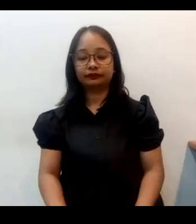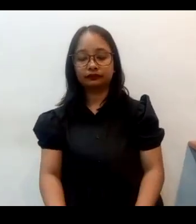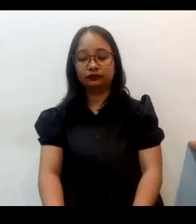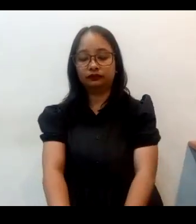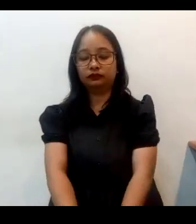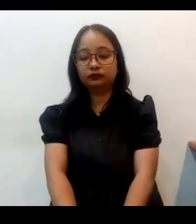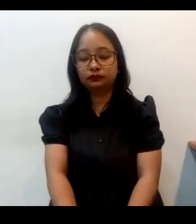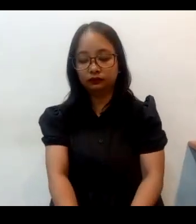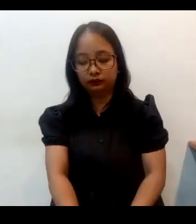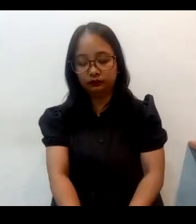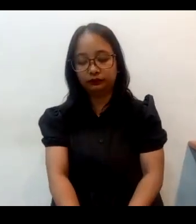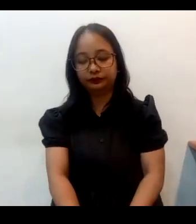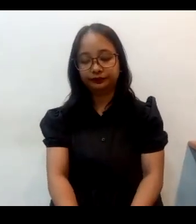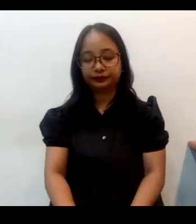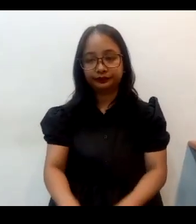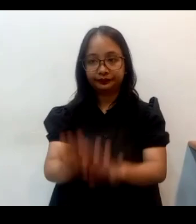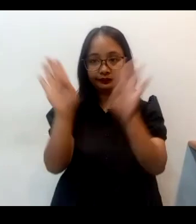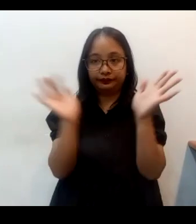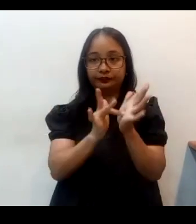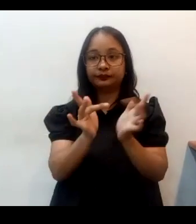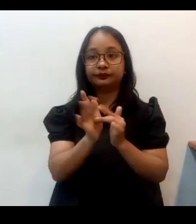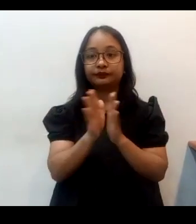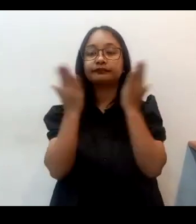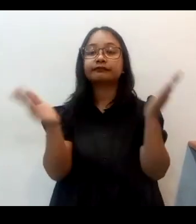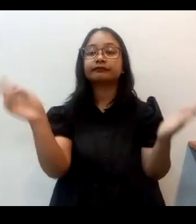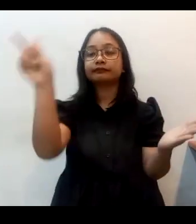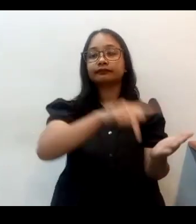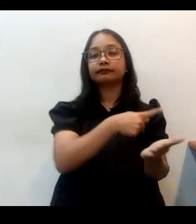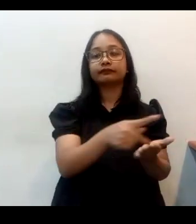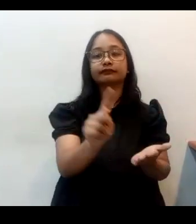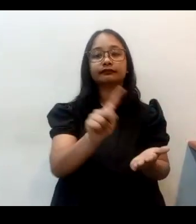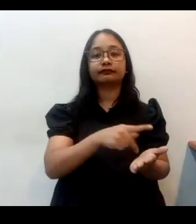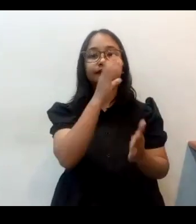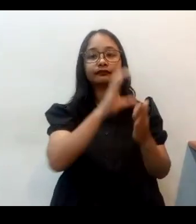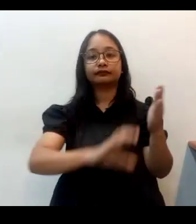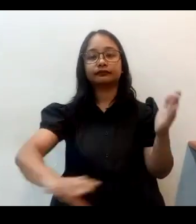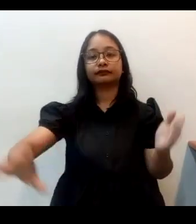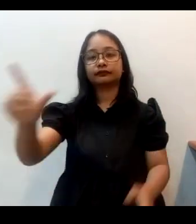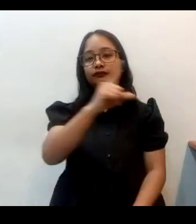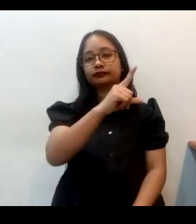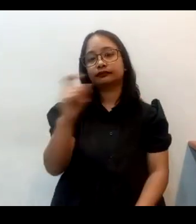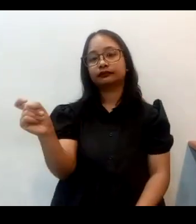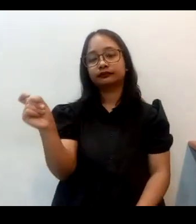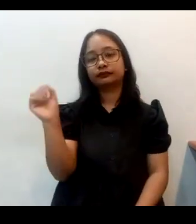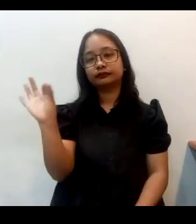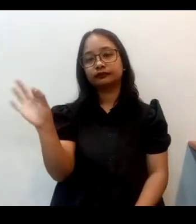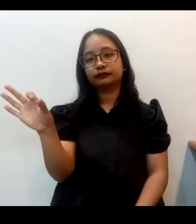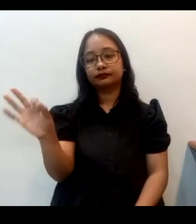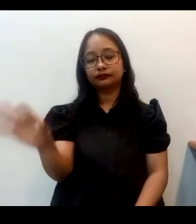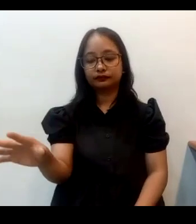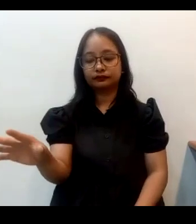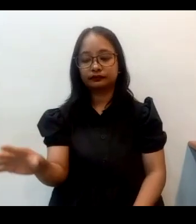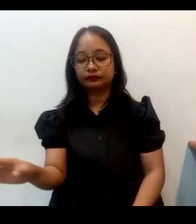the Psalm number 119. Isa pa po, sa mga awit, 119,